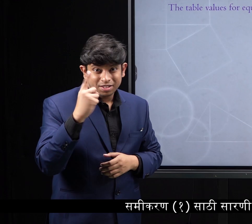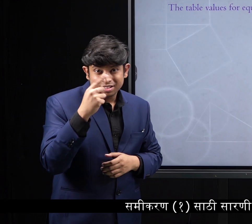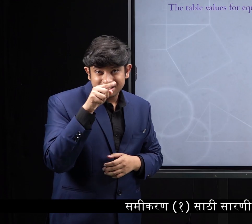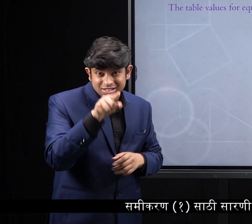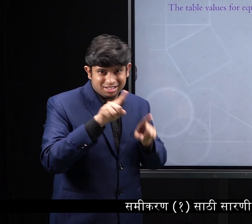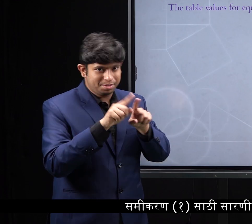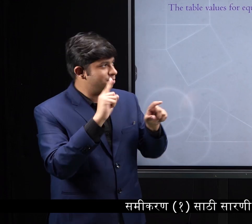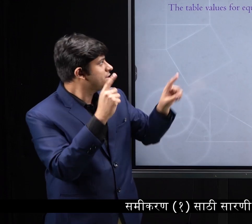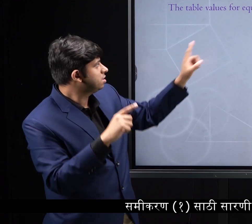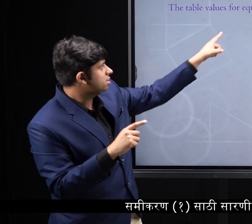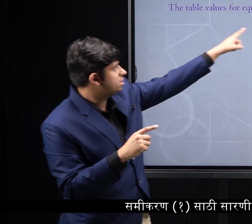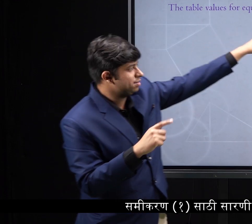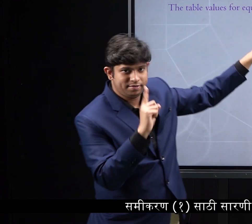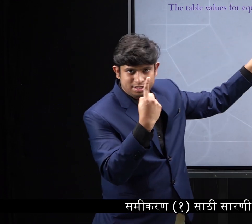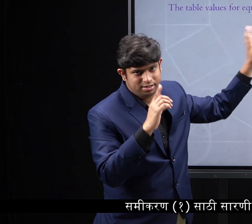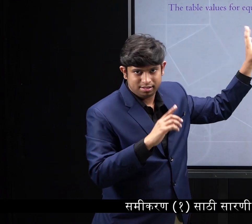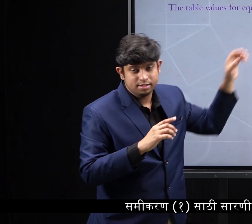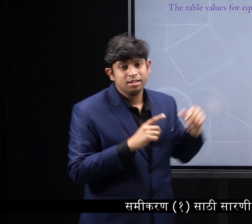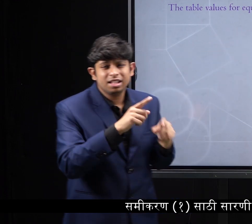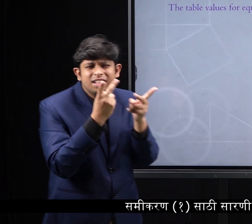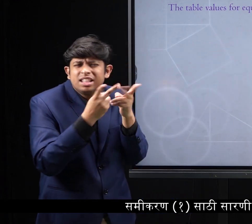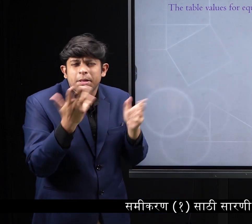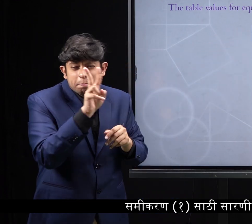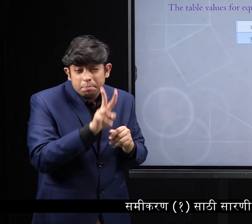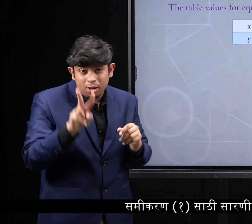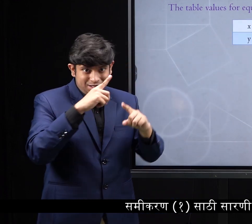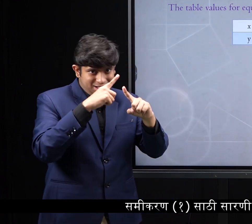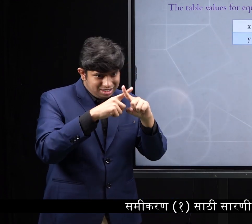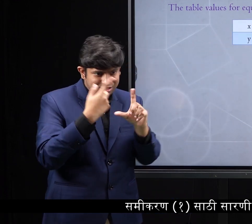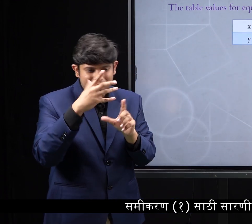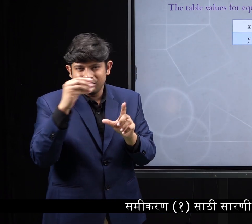समीकरण पहिल्यासाठी सारणी मूल्ये खालीलप्रमाणे आहेत.